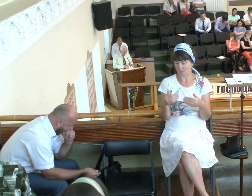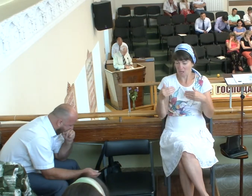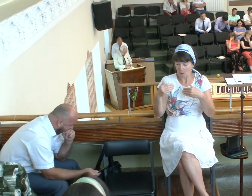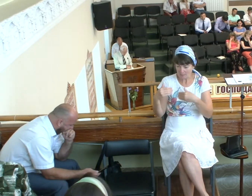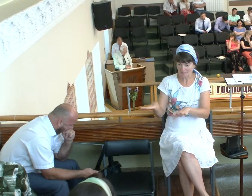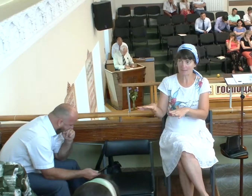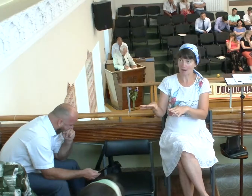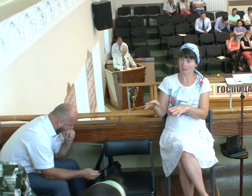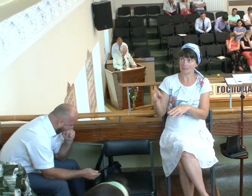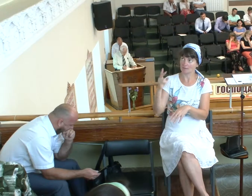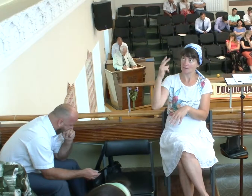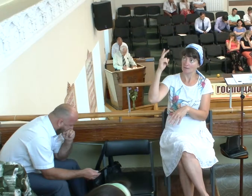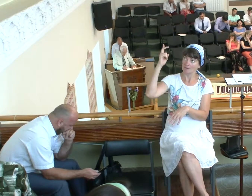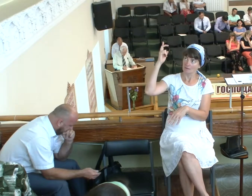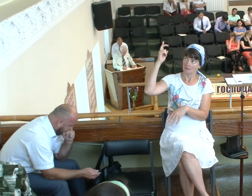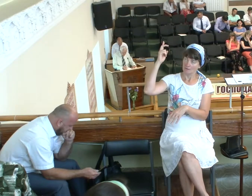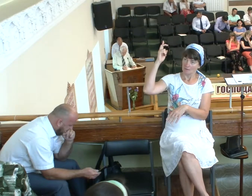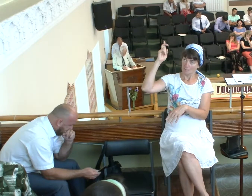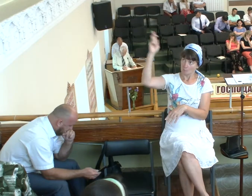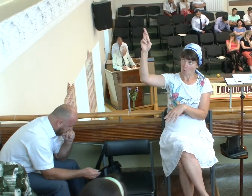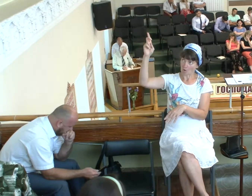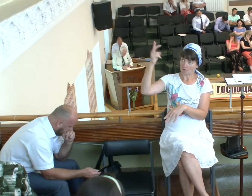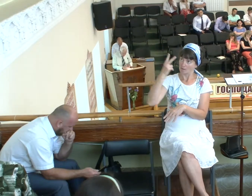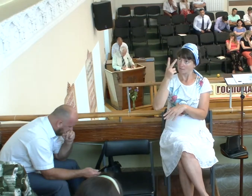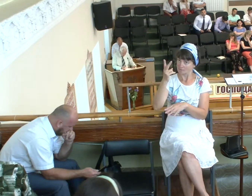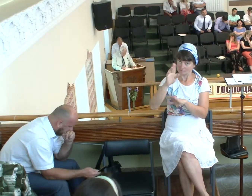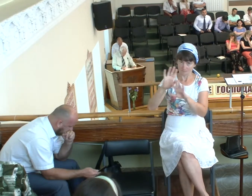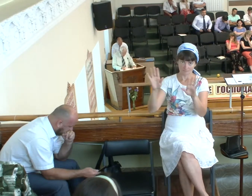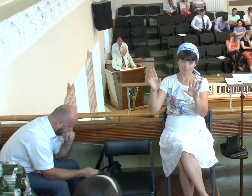Псалом 29, вы помните,